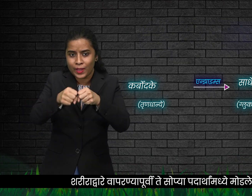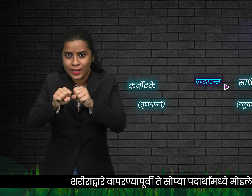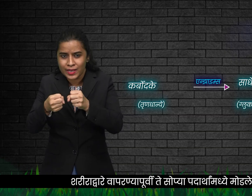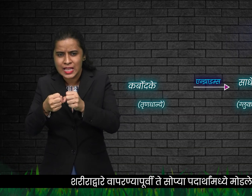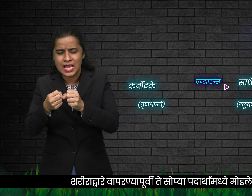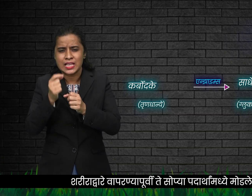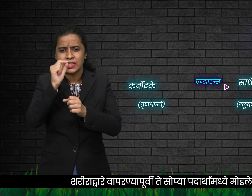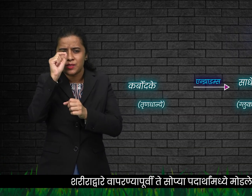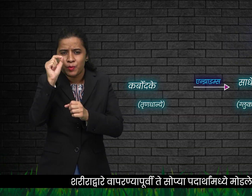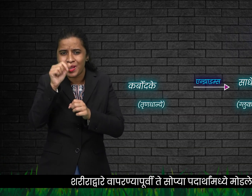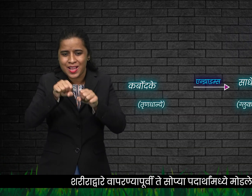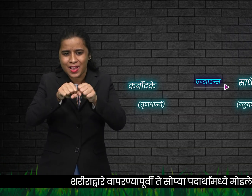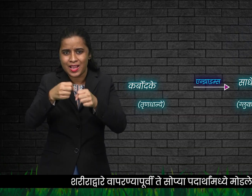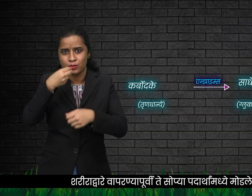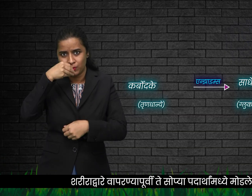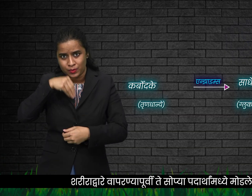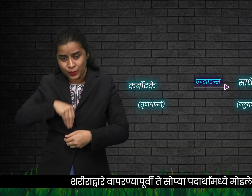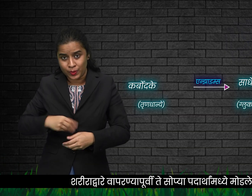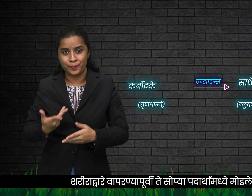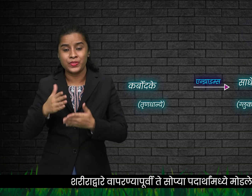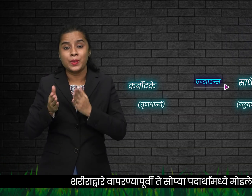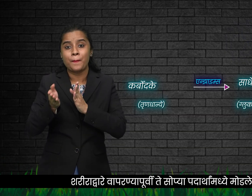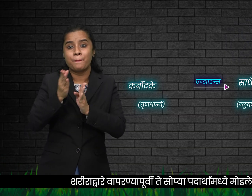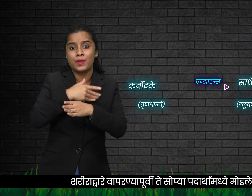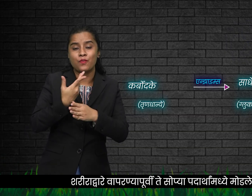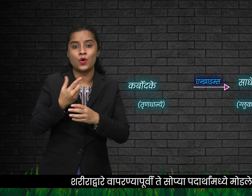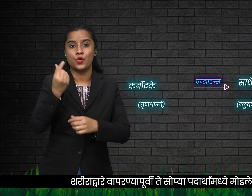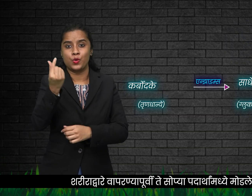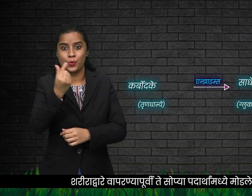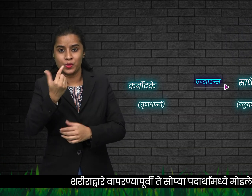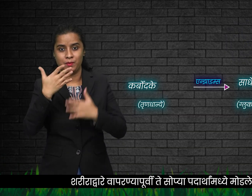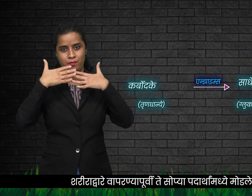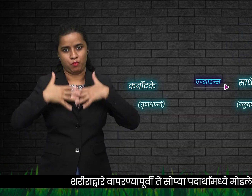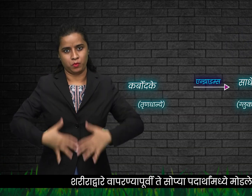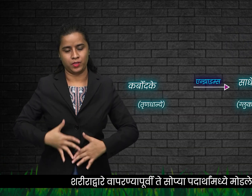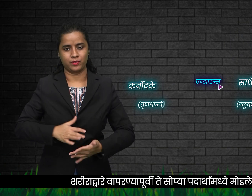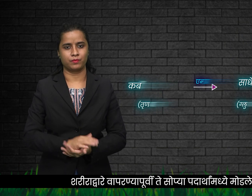वापरण्यापूर्वी ते सोप्या पदार्थांमध्ये मोडले पाहिजेत.